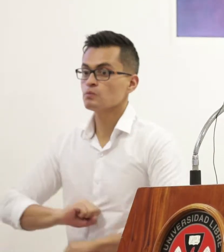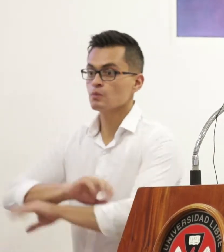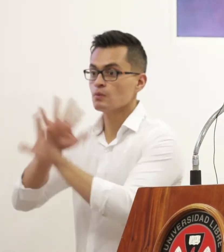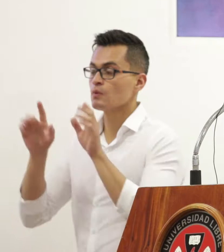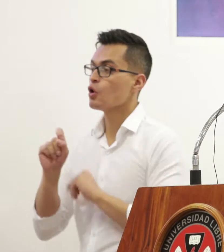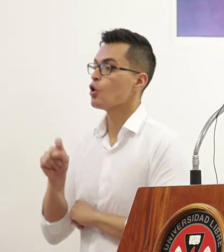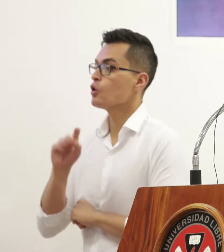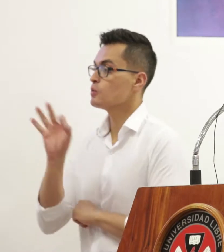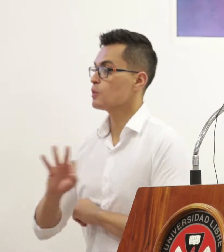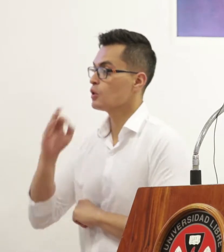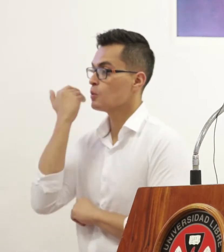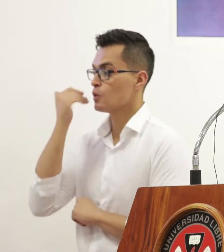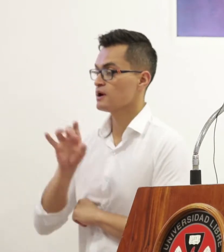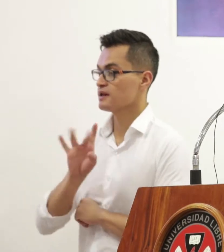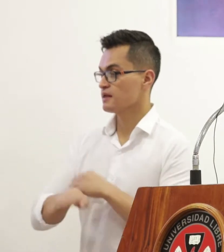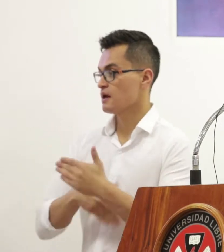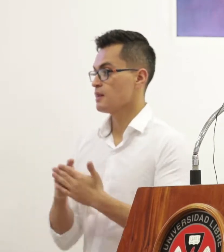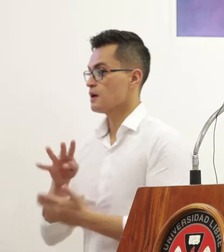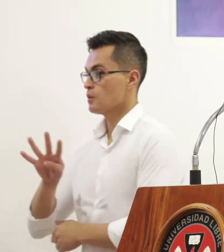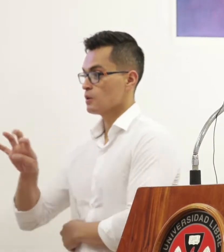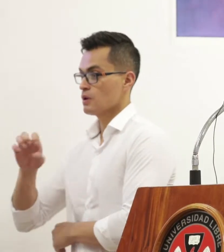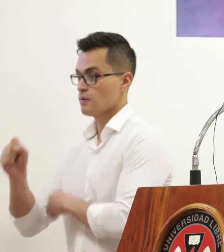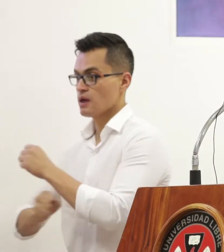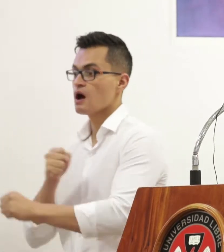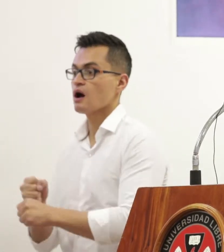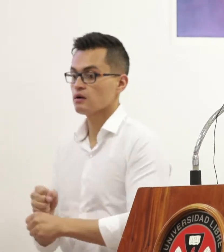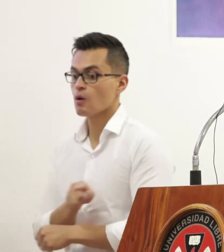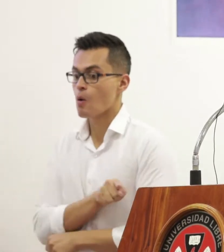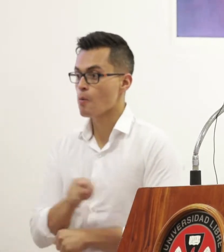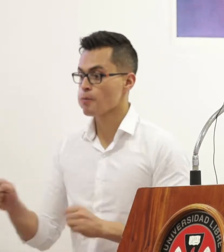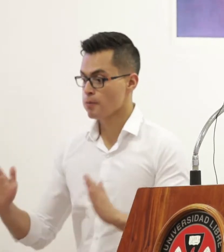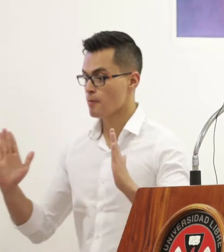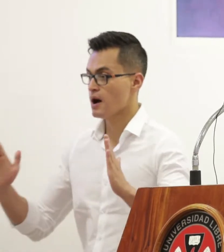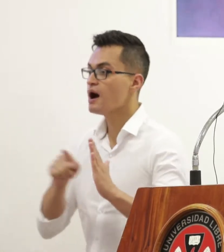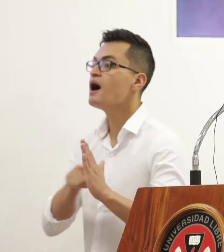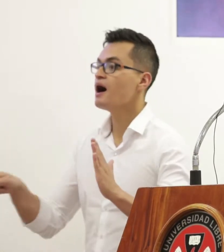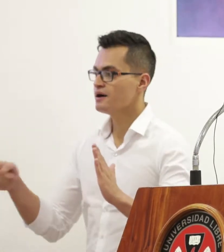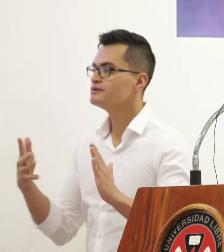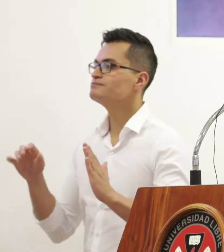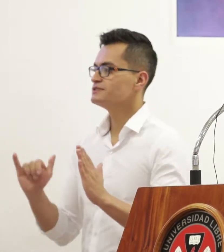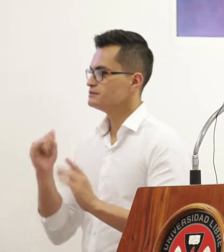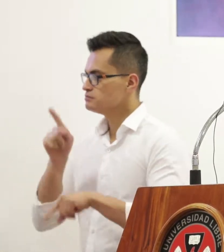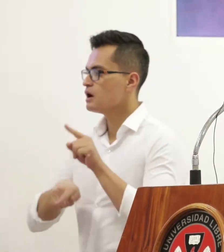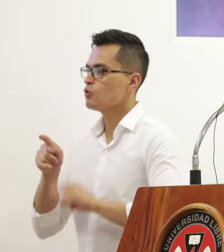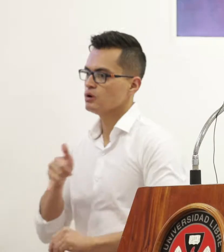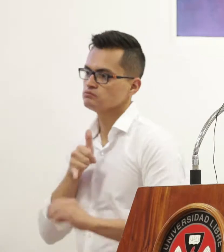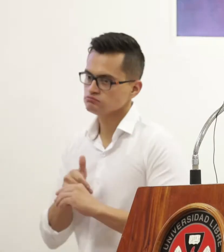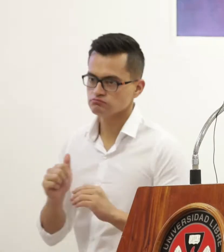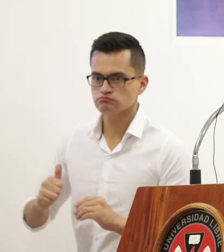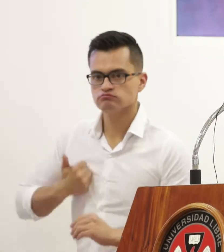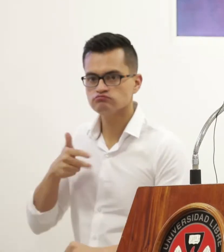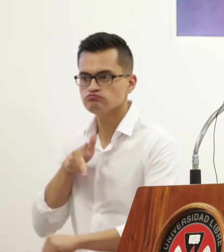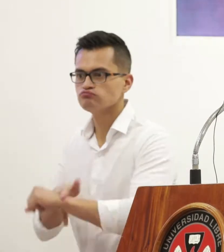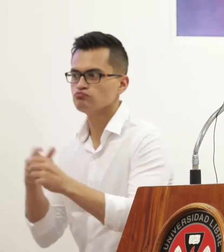mujeres de 15 a 49 años son víctimas o han sido víctimas de violencia física o sexual, el